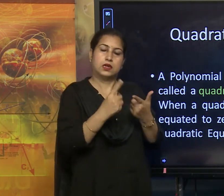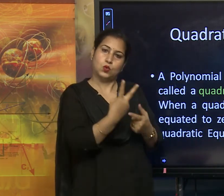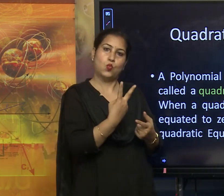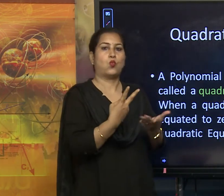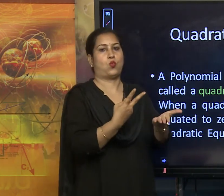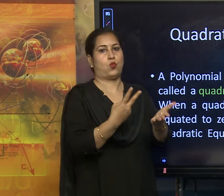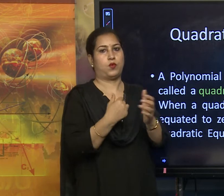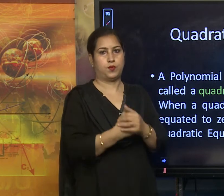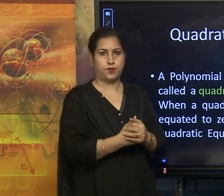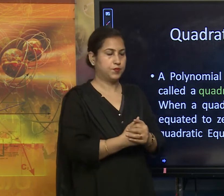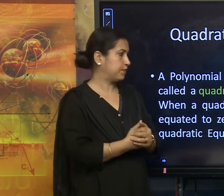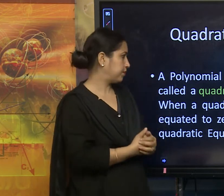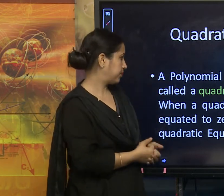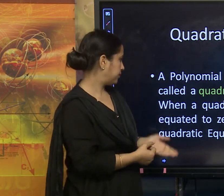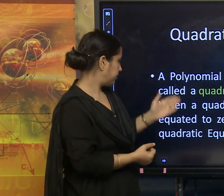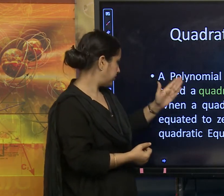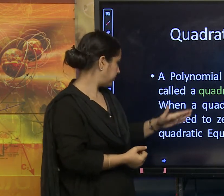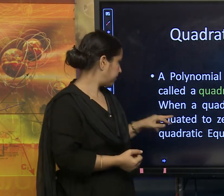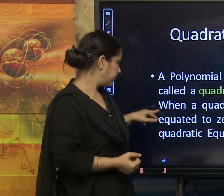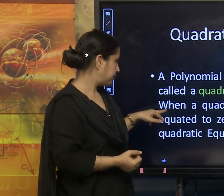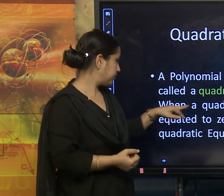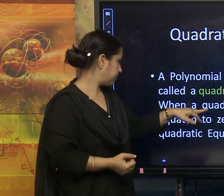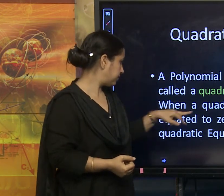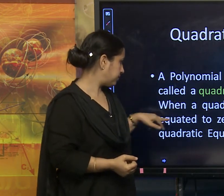को क्वाड्रेटिक पॉलिनोमियल कहा जाएगा।